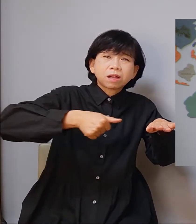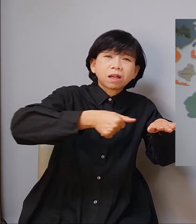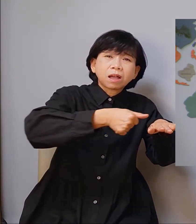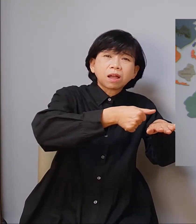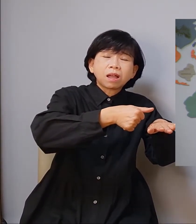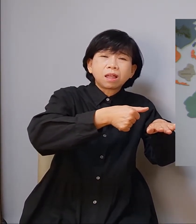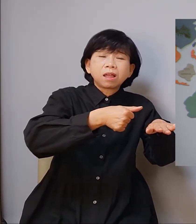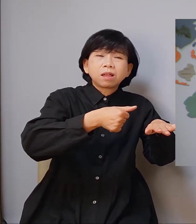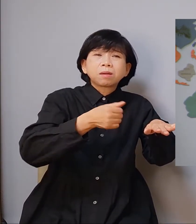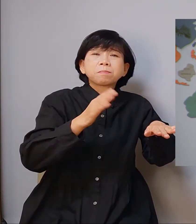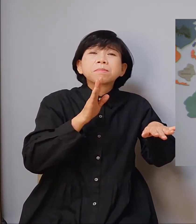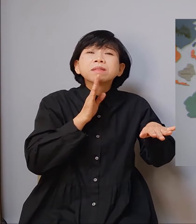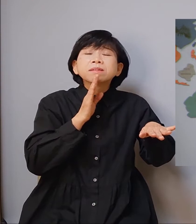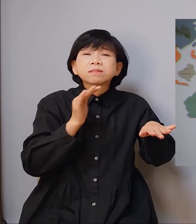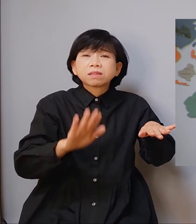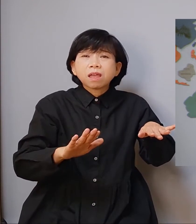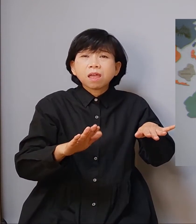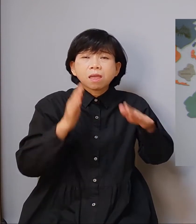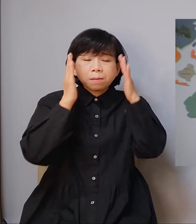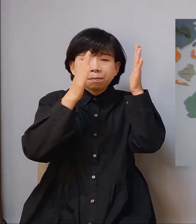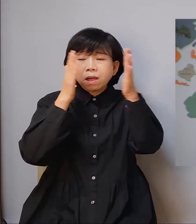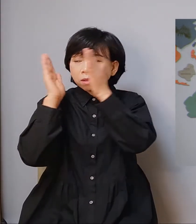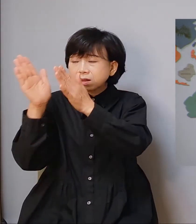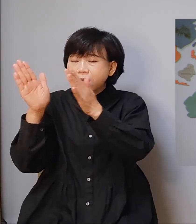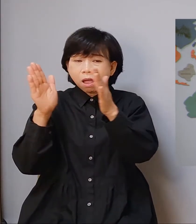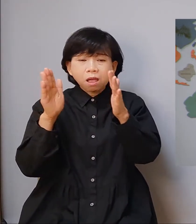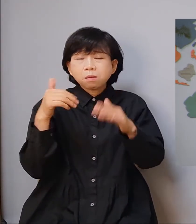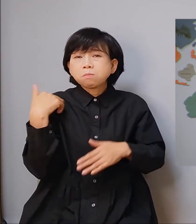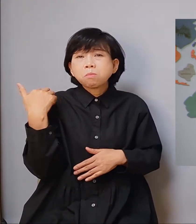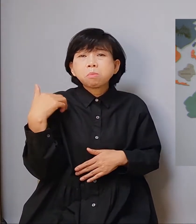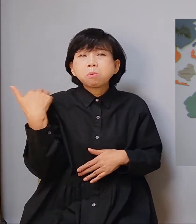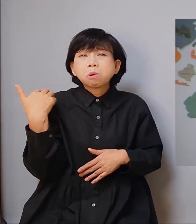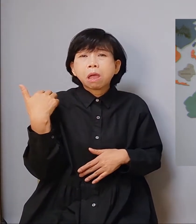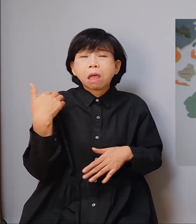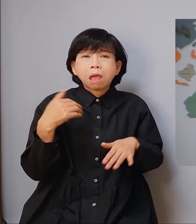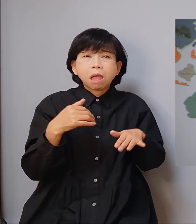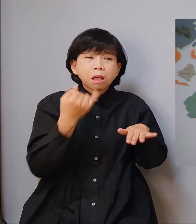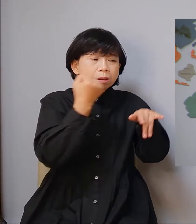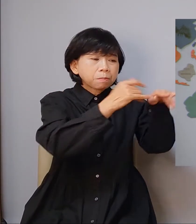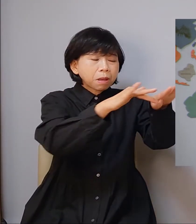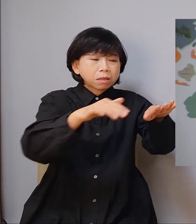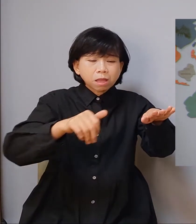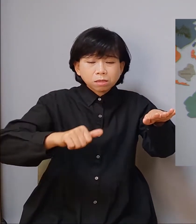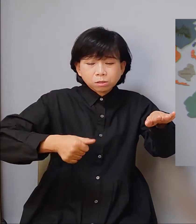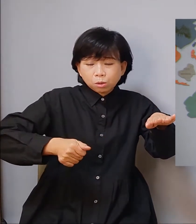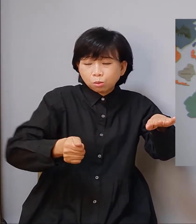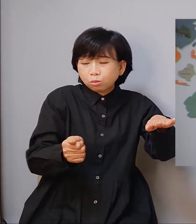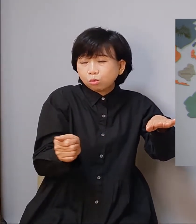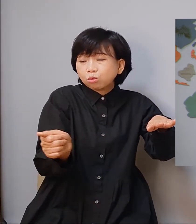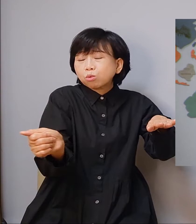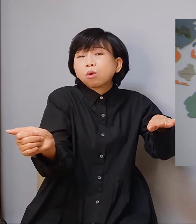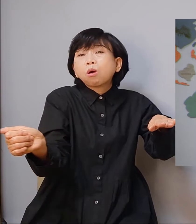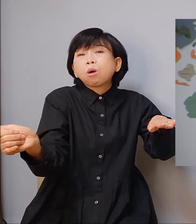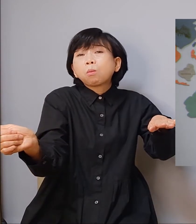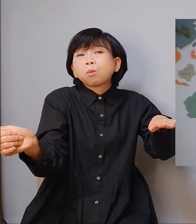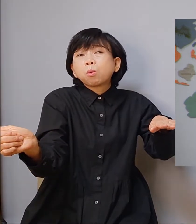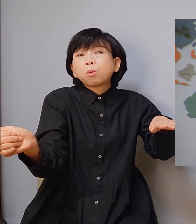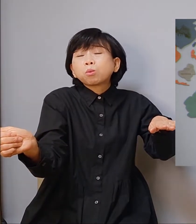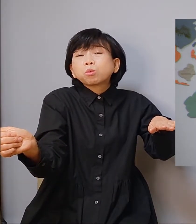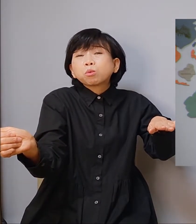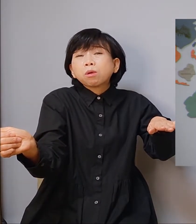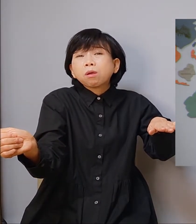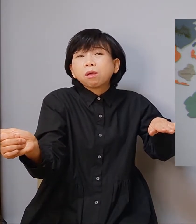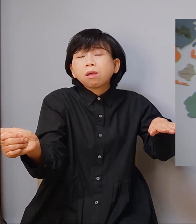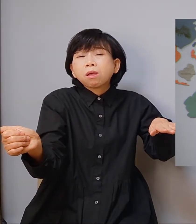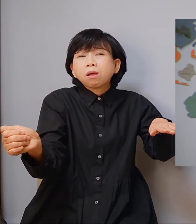거죠. 해변 관리인들이 이 모습을 보고 다가와서 그 거북이에게 쇠고랑을 채웠습니다. 그리고 들고